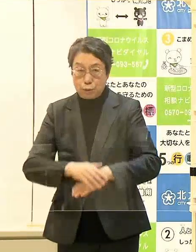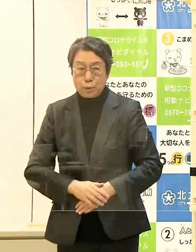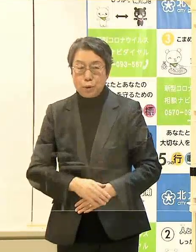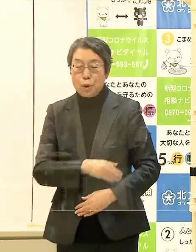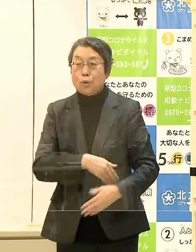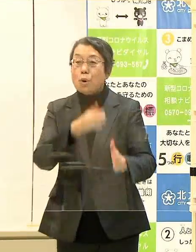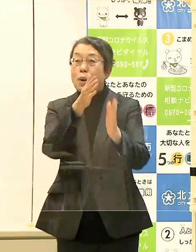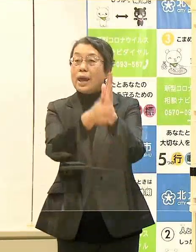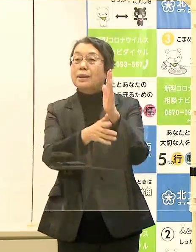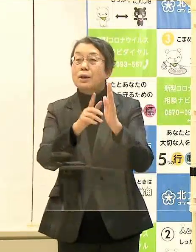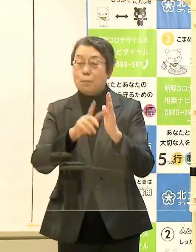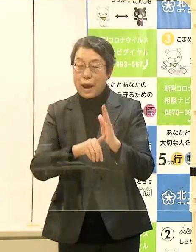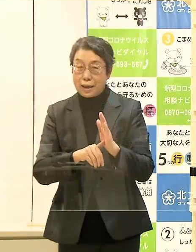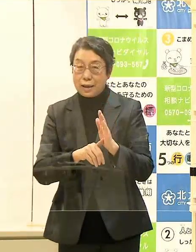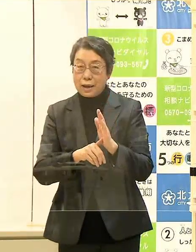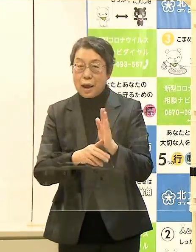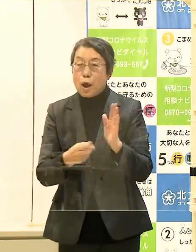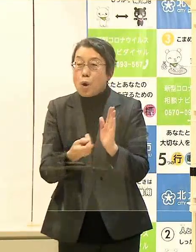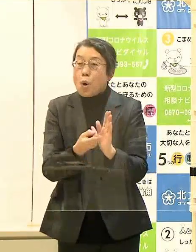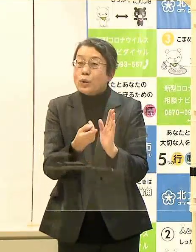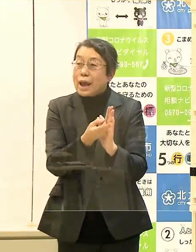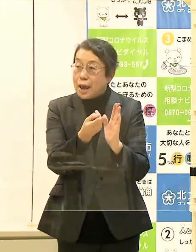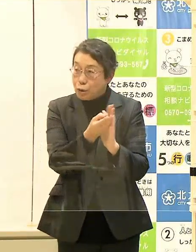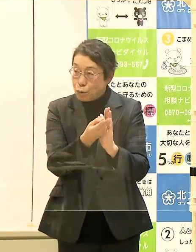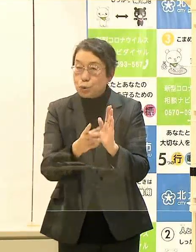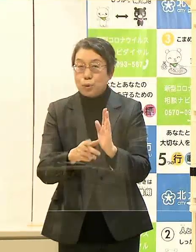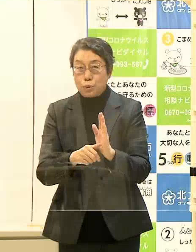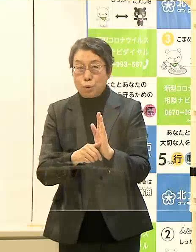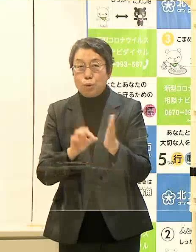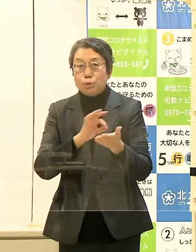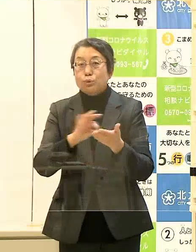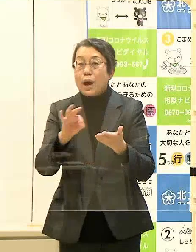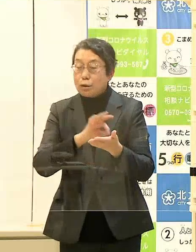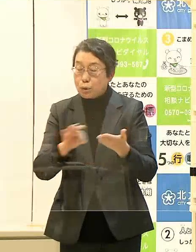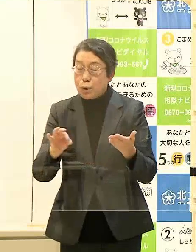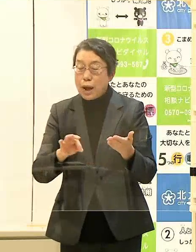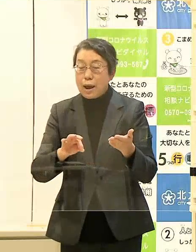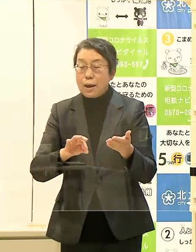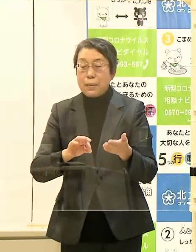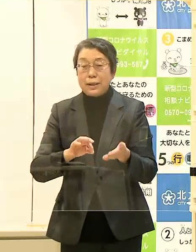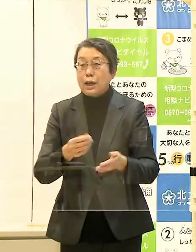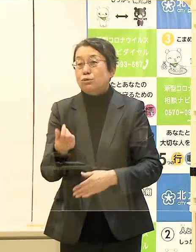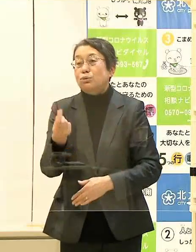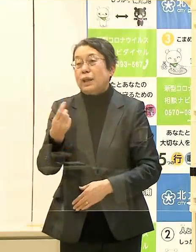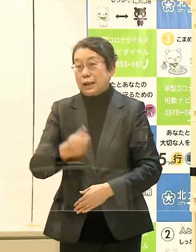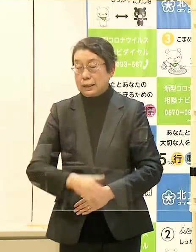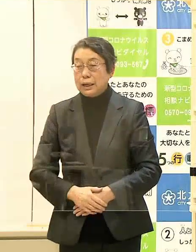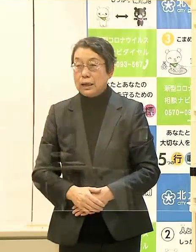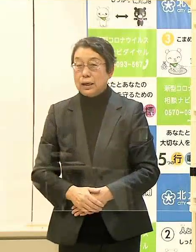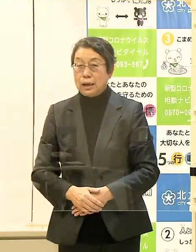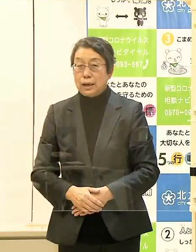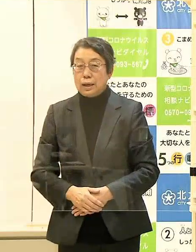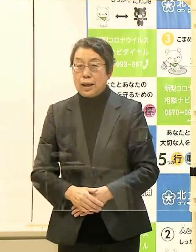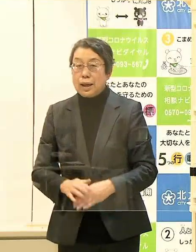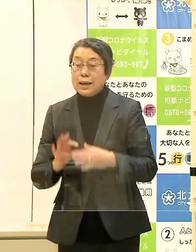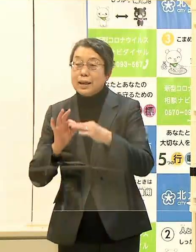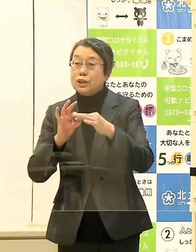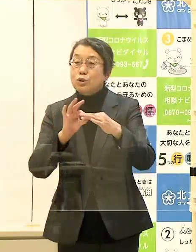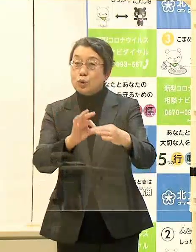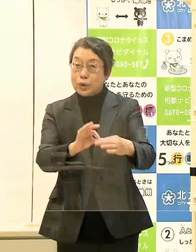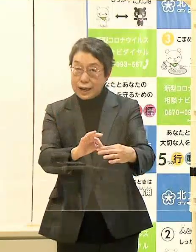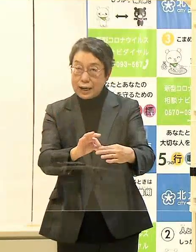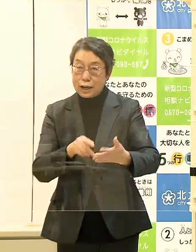におきましてはホテルの稼働率が低いこともありましてそれも含めてですね引き続き